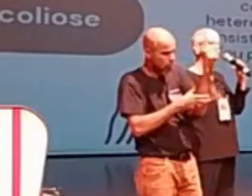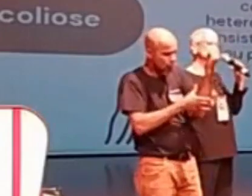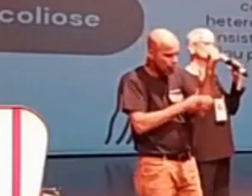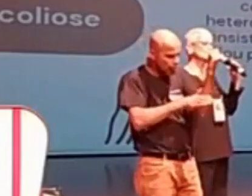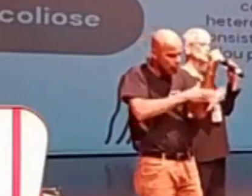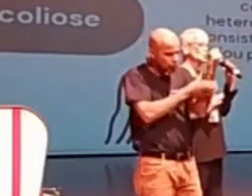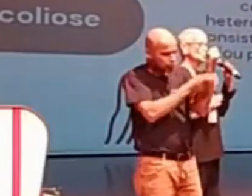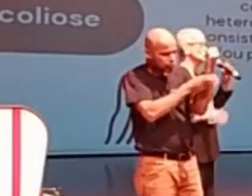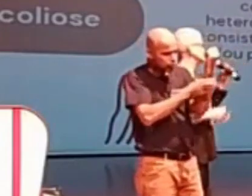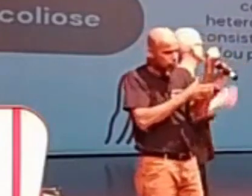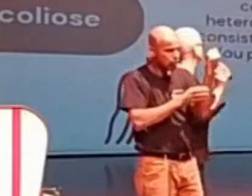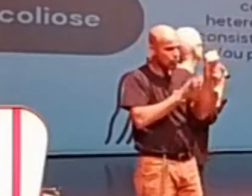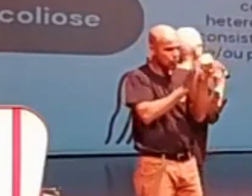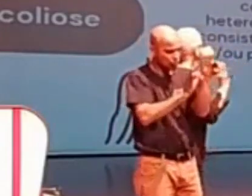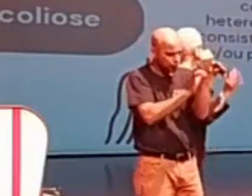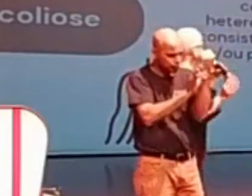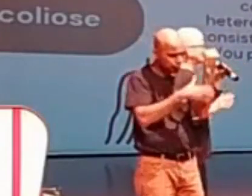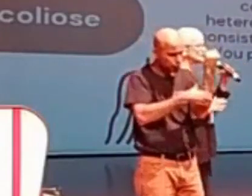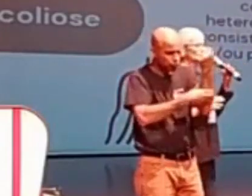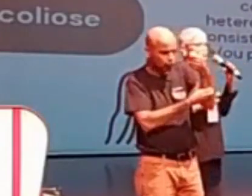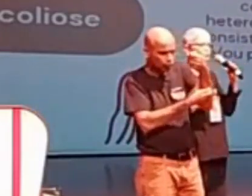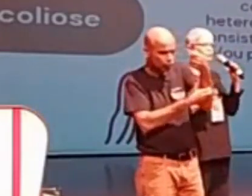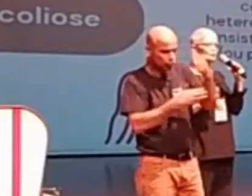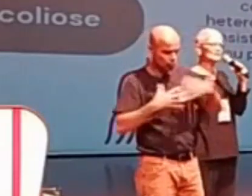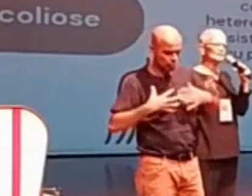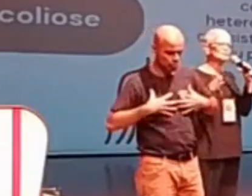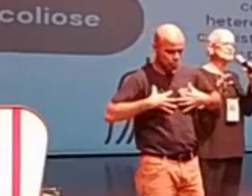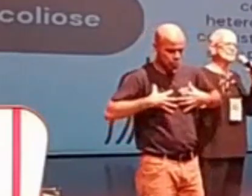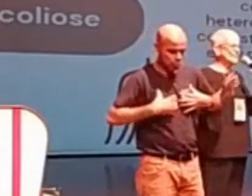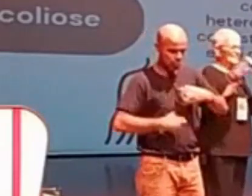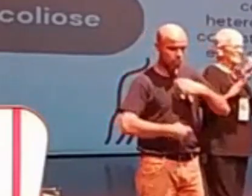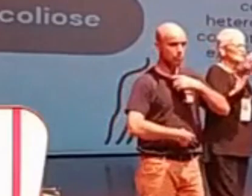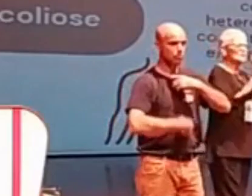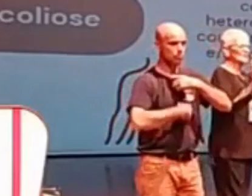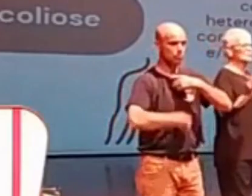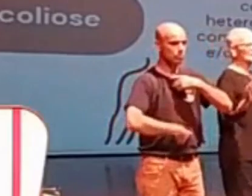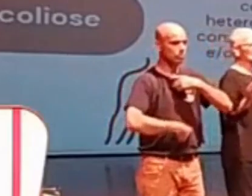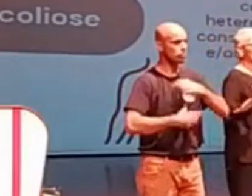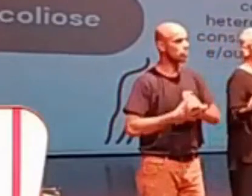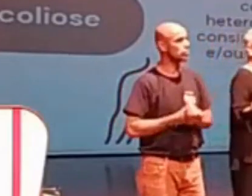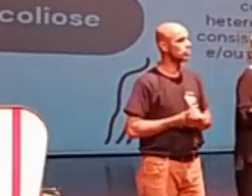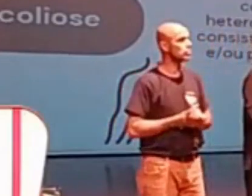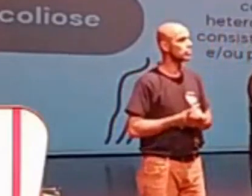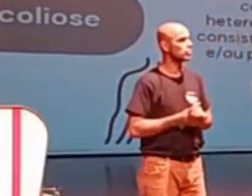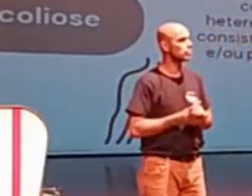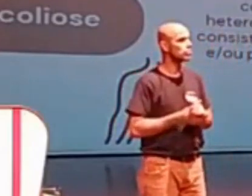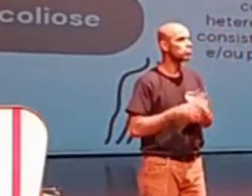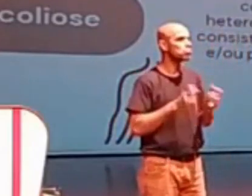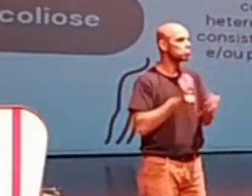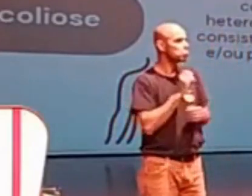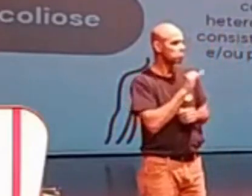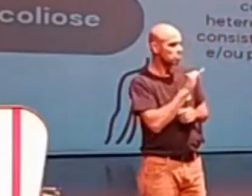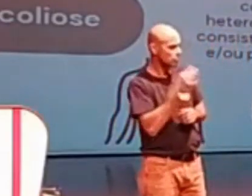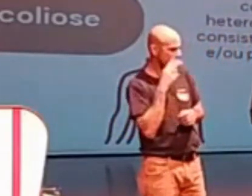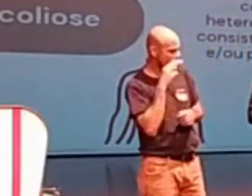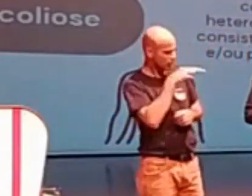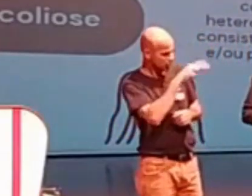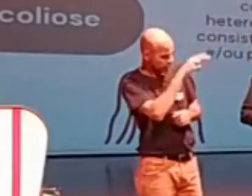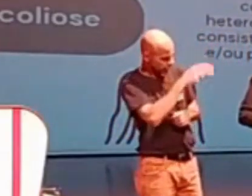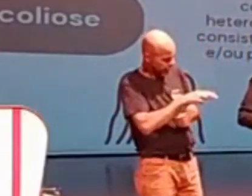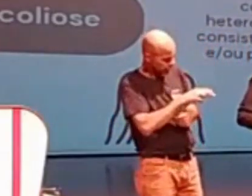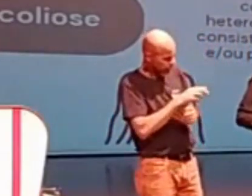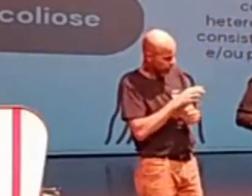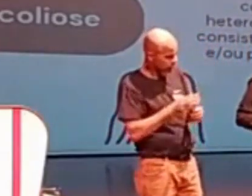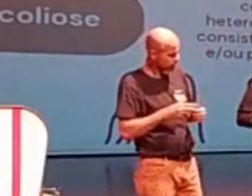ou posição da coluna, do tórax e do tronco. Então, em outras palavras, a gente diz, quando eu vejo que alguém tem uma alteração